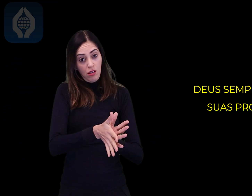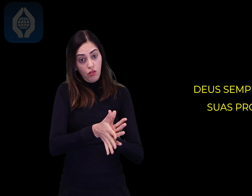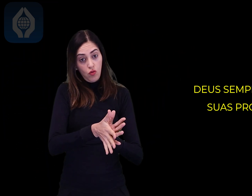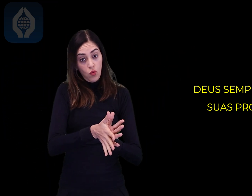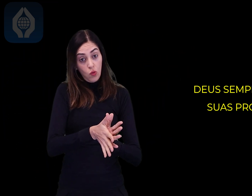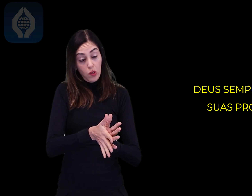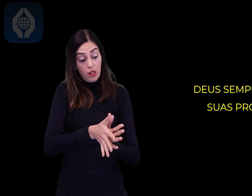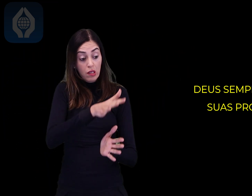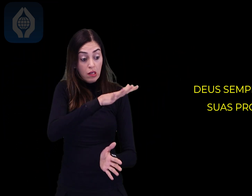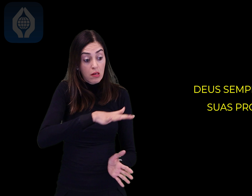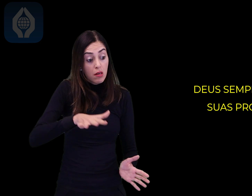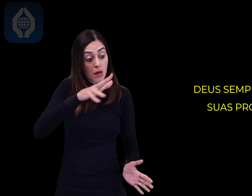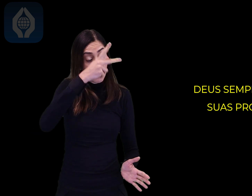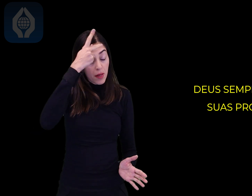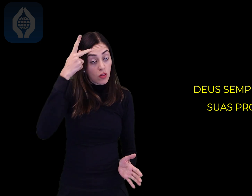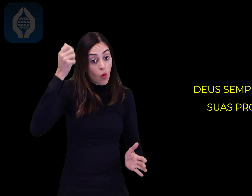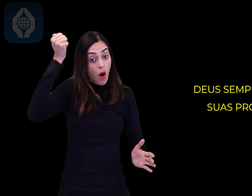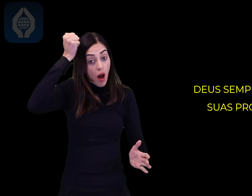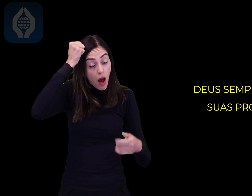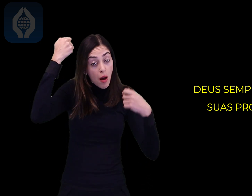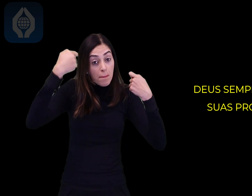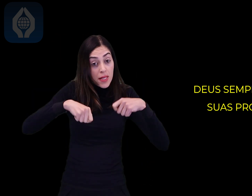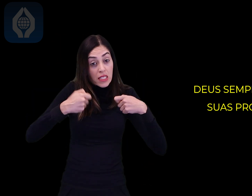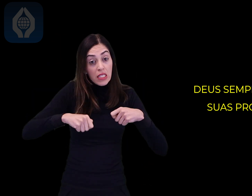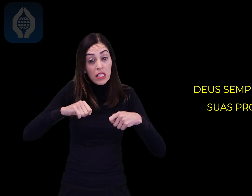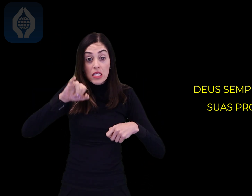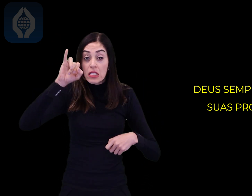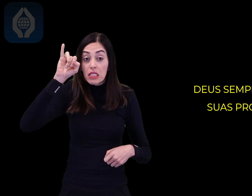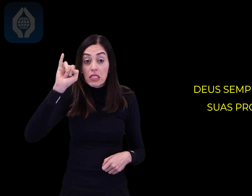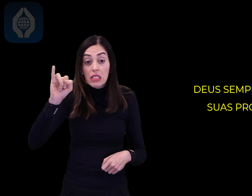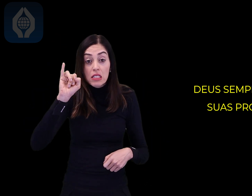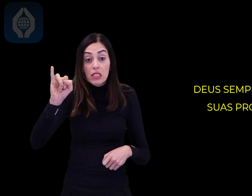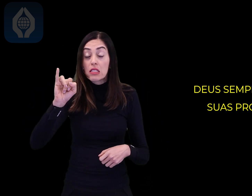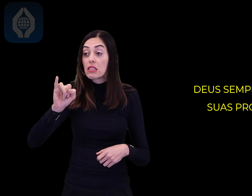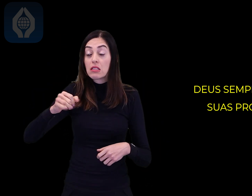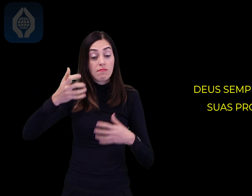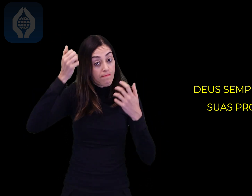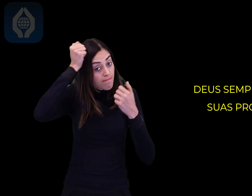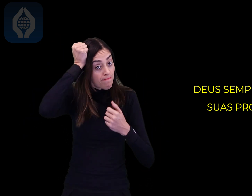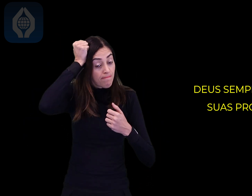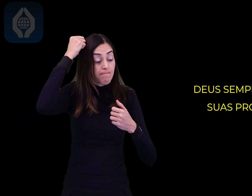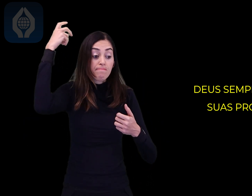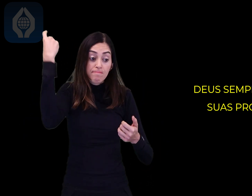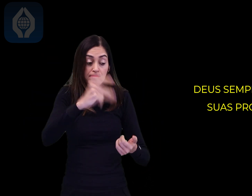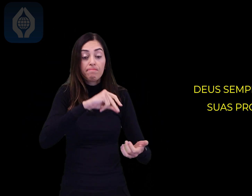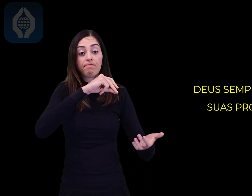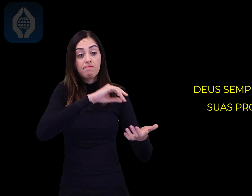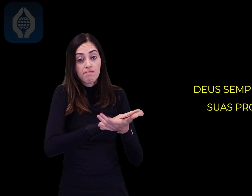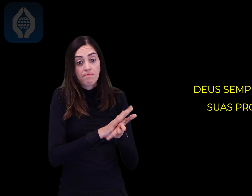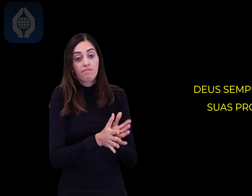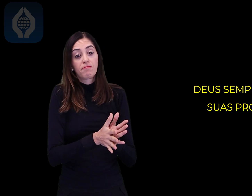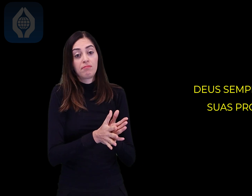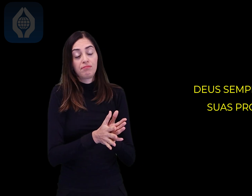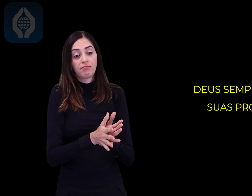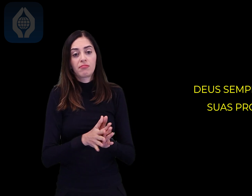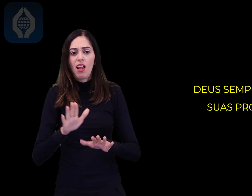coisa quando estava com raiva e depois esqueceu quando esfriou a cabeça? Ou quantas vezes seus pais